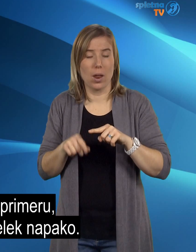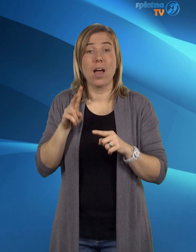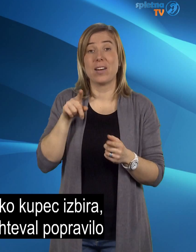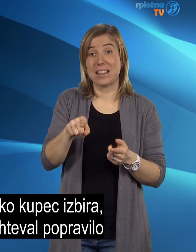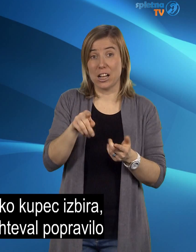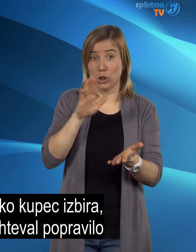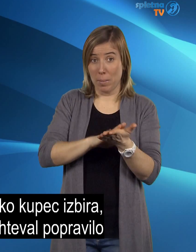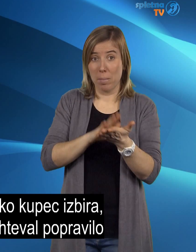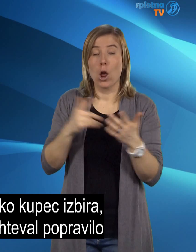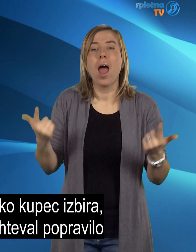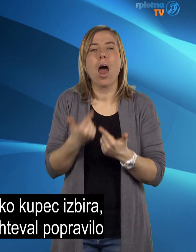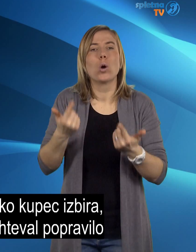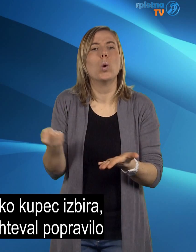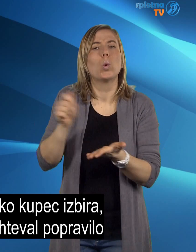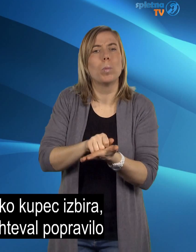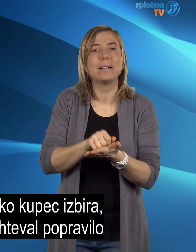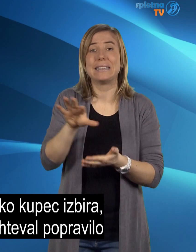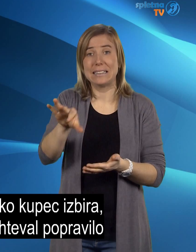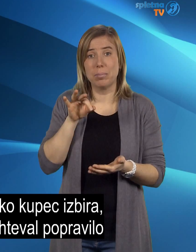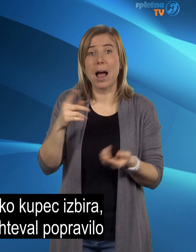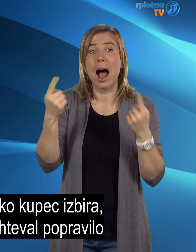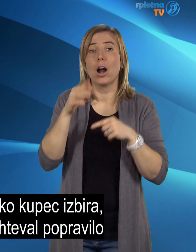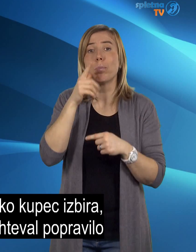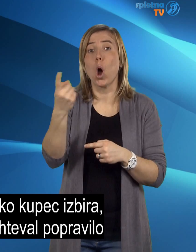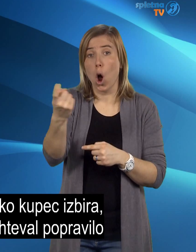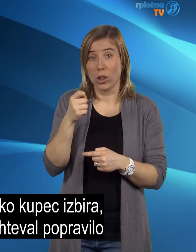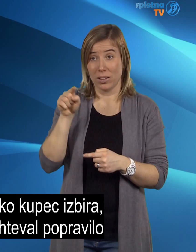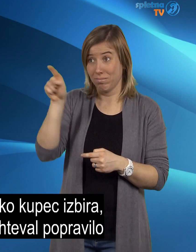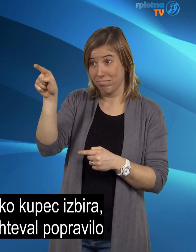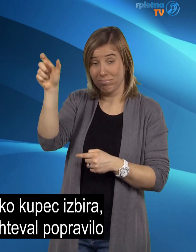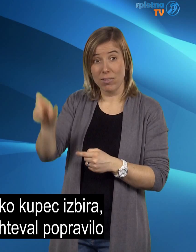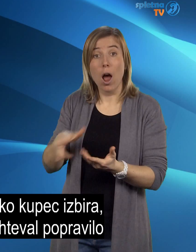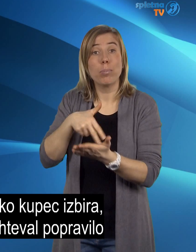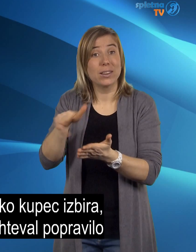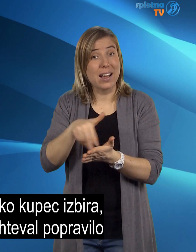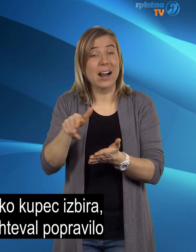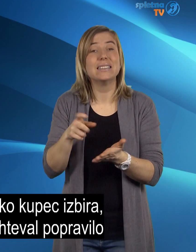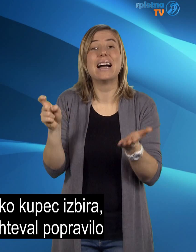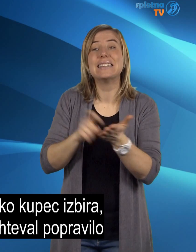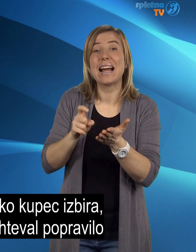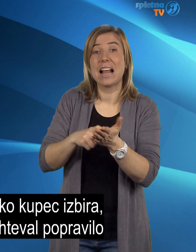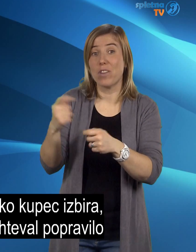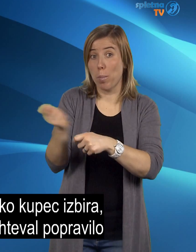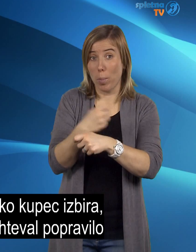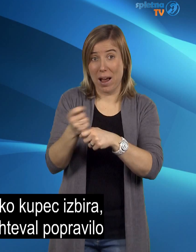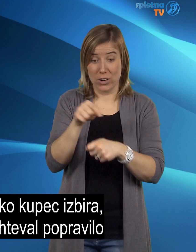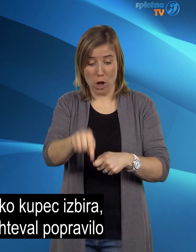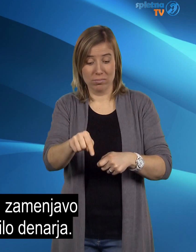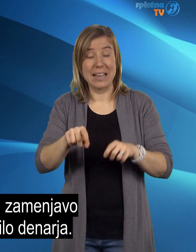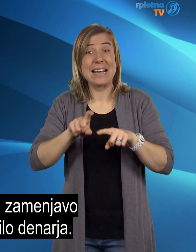V takšnem primeru lahko kupec izbira, ali bo od prodajalca zahteval popravilo izdelka, nižjo ceno, zamenjavo izdelka